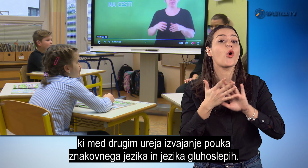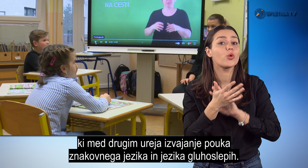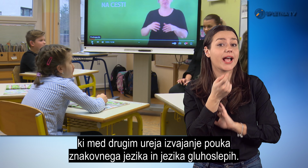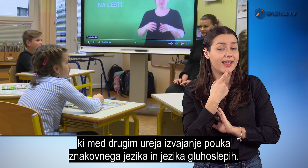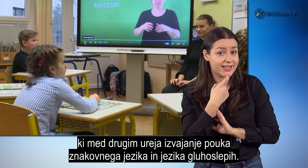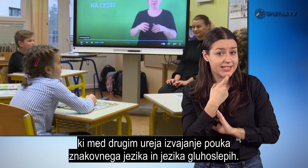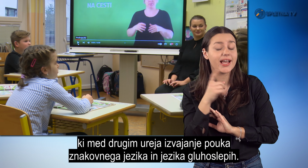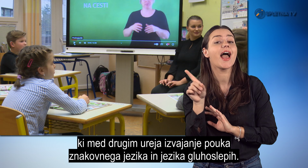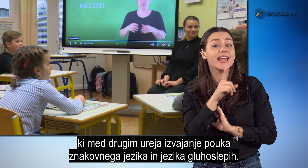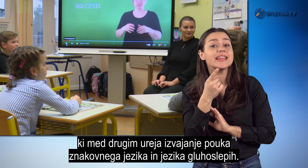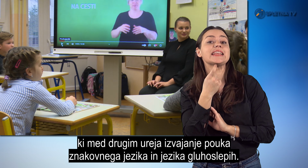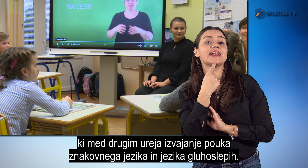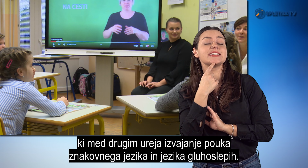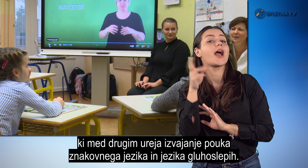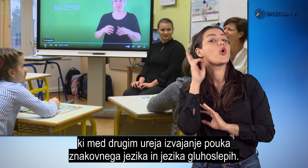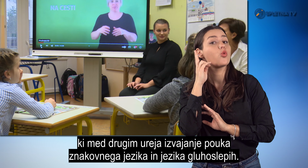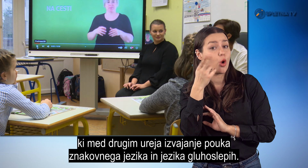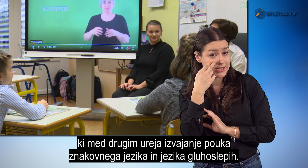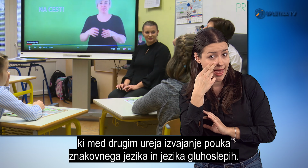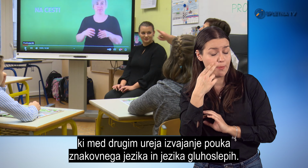in jezika gluhoslepih.